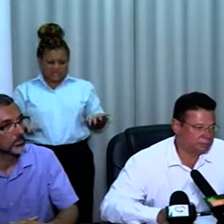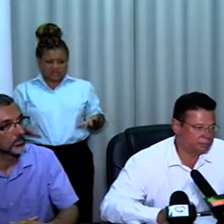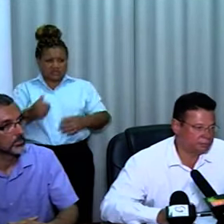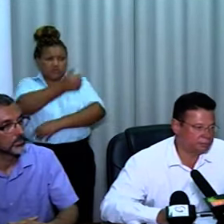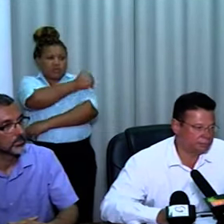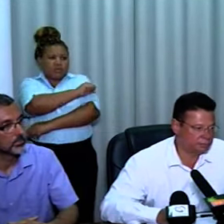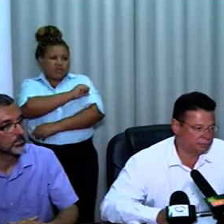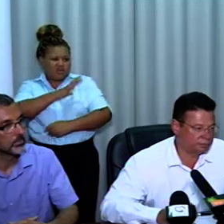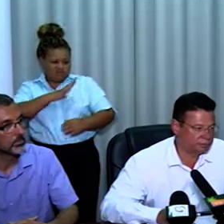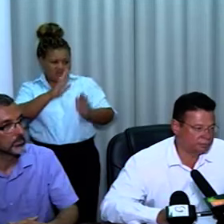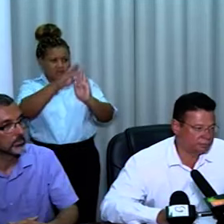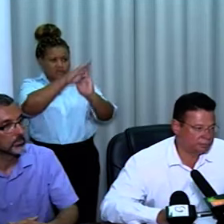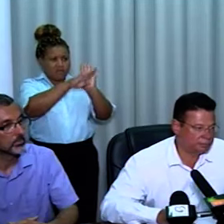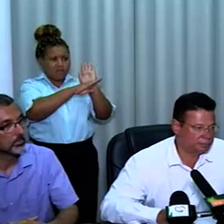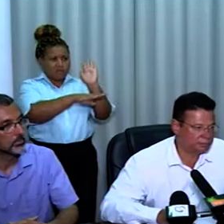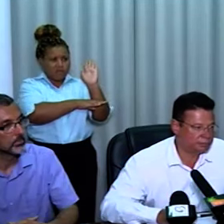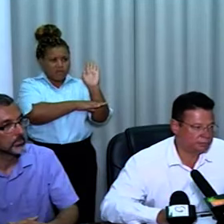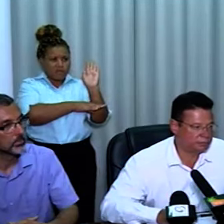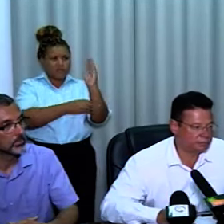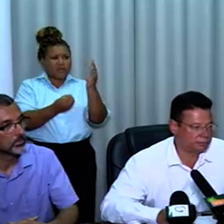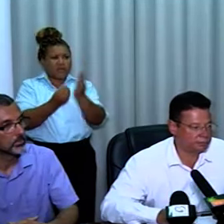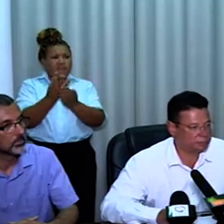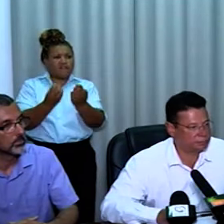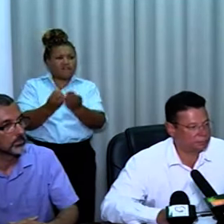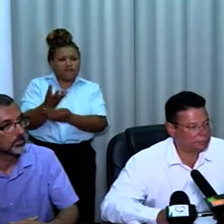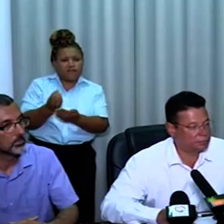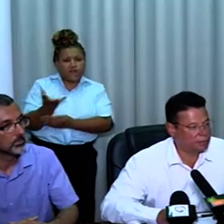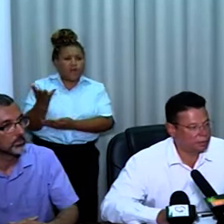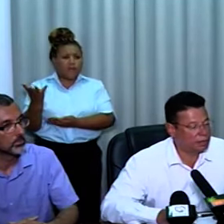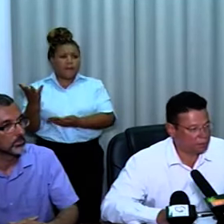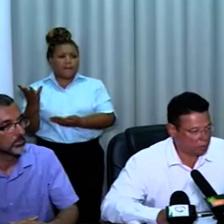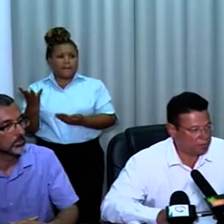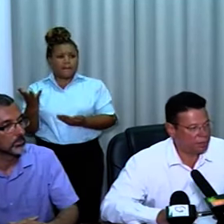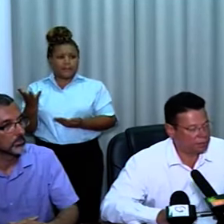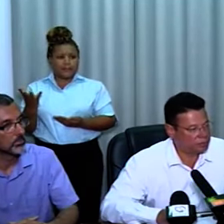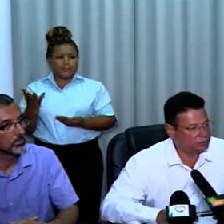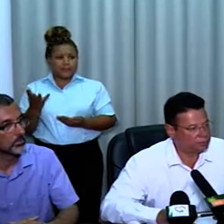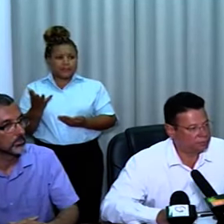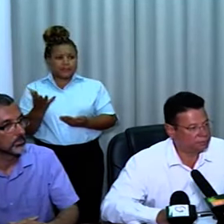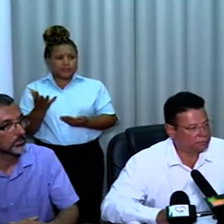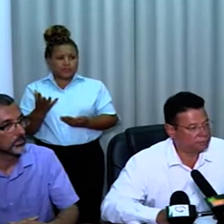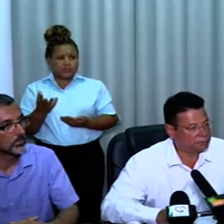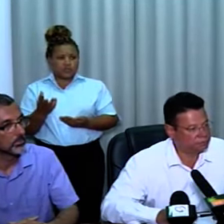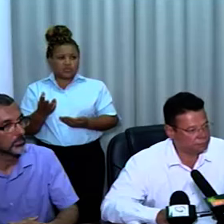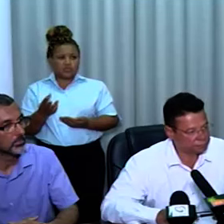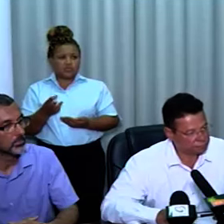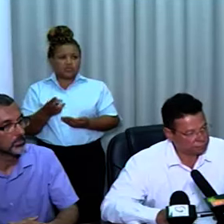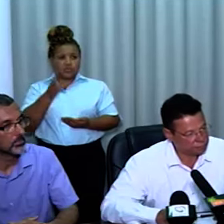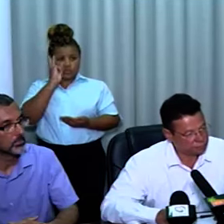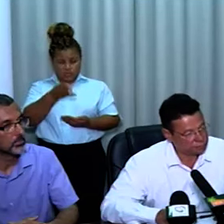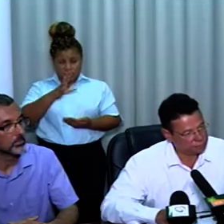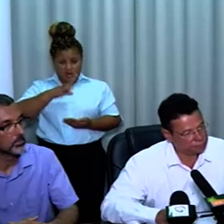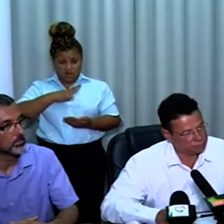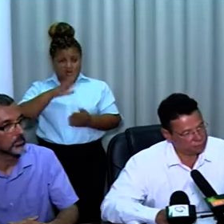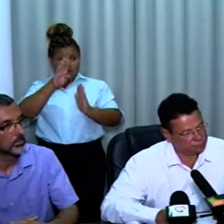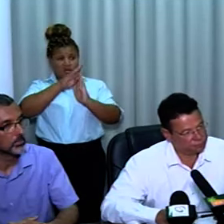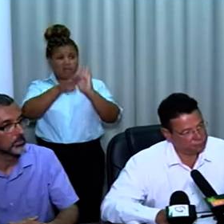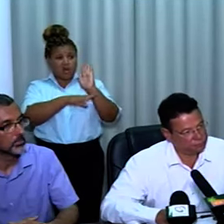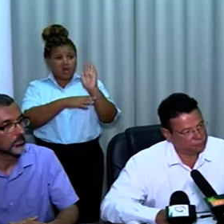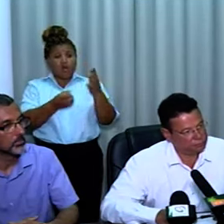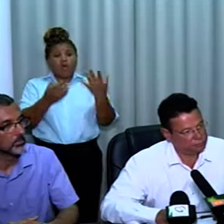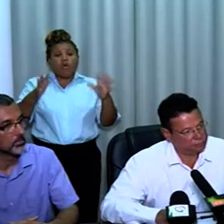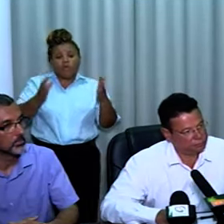concerne peut-être l'éventualité qui COVID-19 et la UCCL. Il y a un plan de communication. Il y a un plan. Dans un plan, est-ce qu'il spécifie